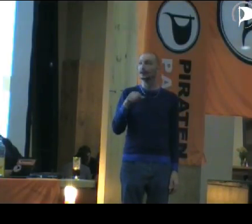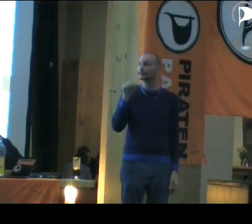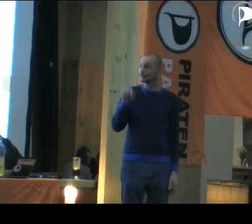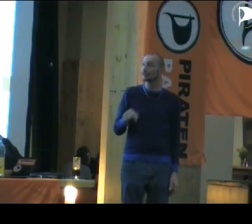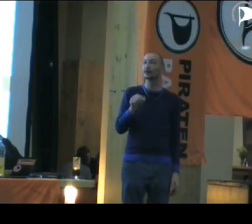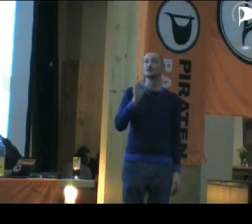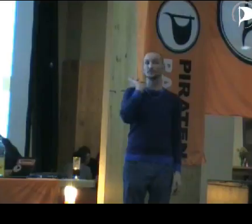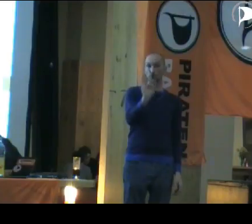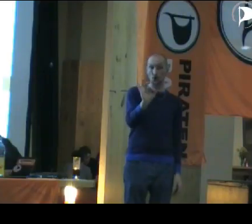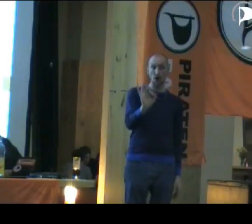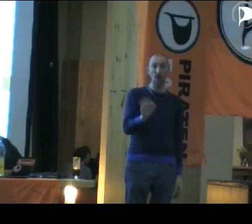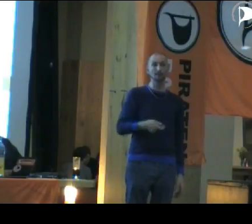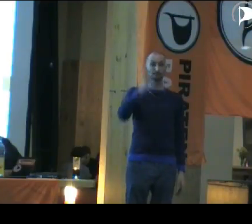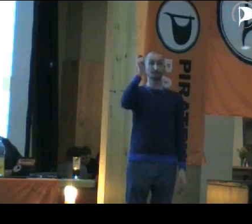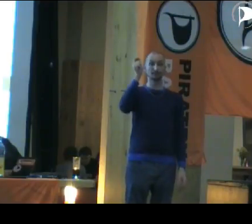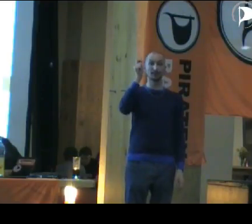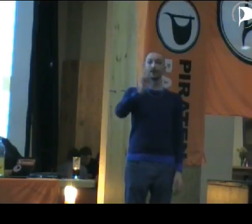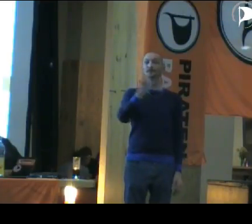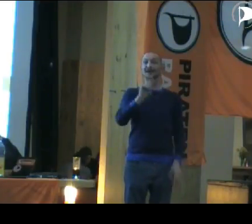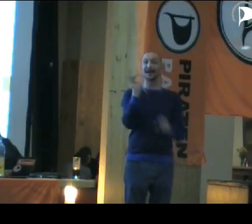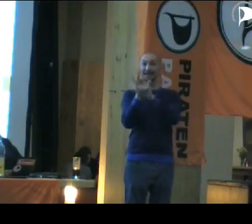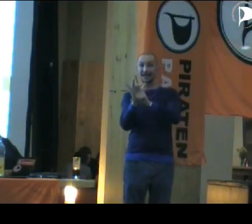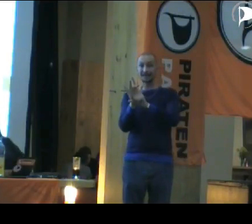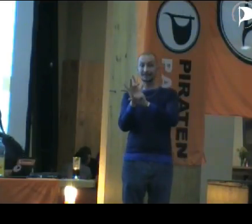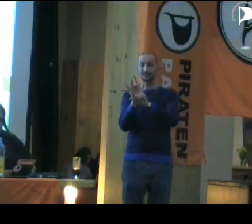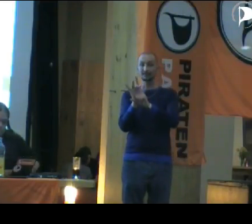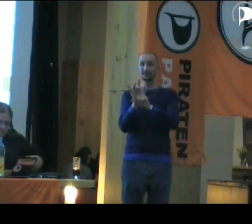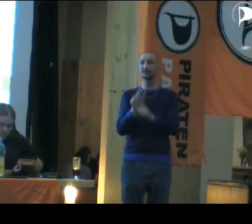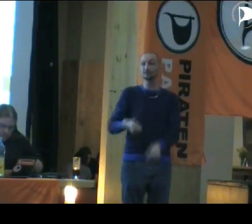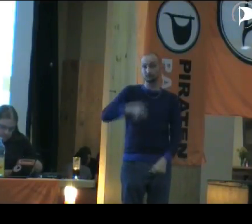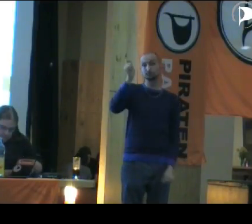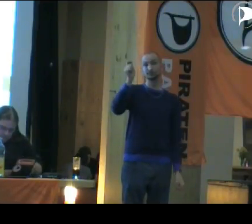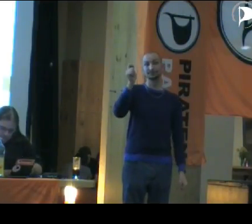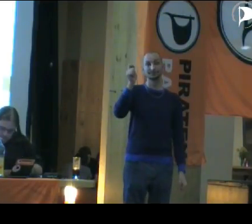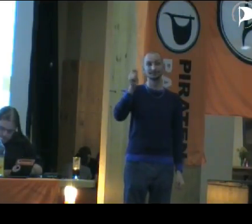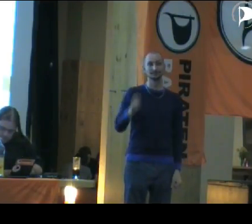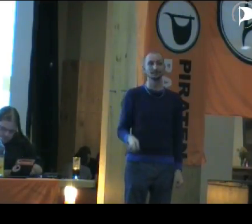gewesen wäre es geht matthias gerne aufs pult gelegt